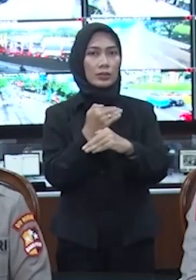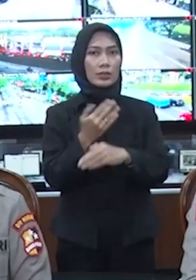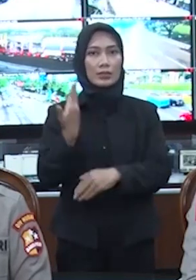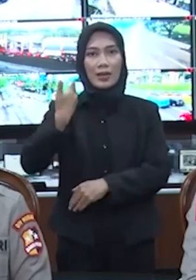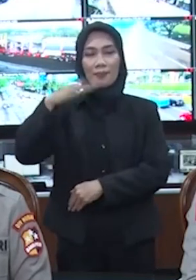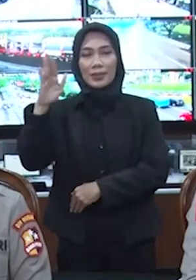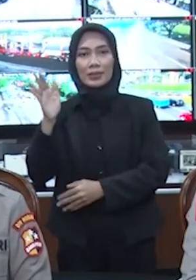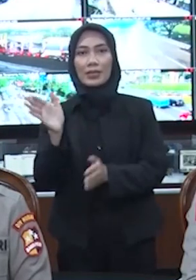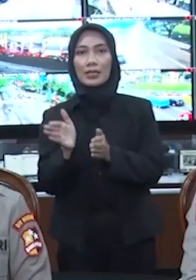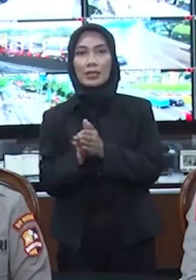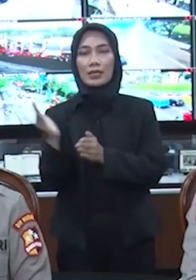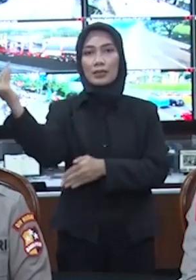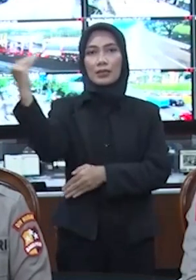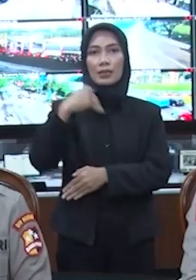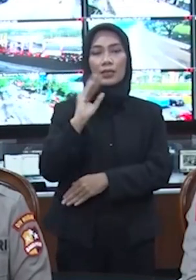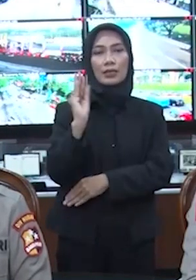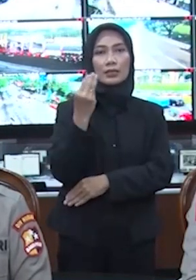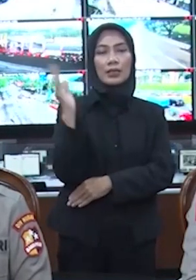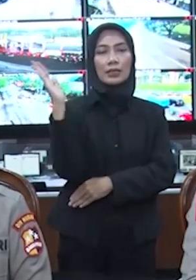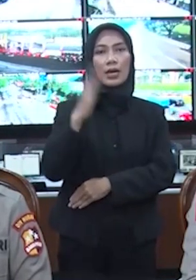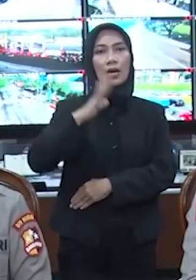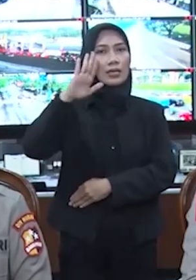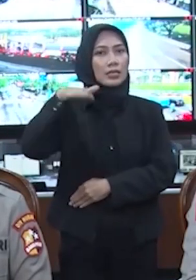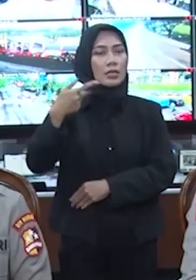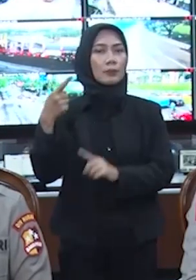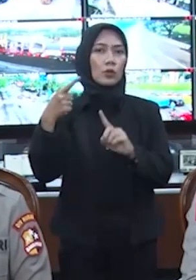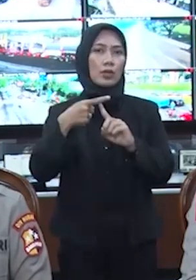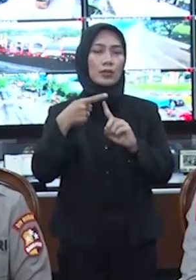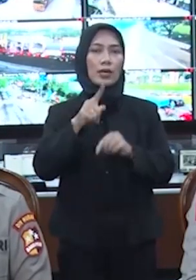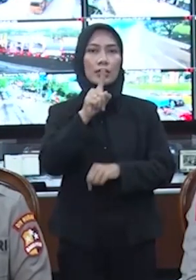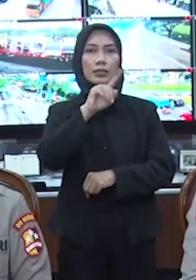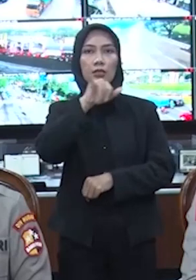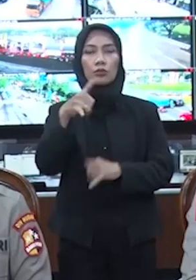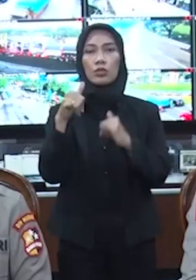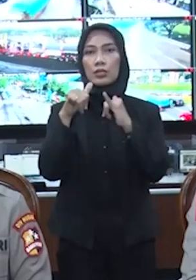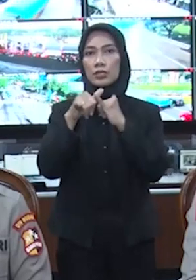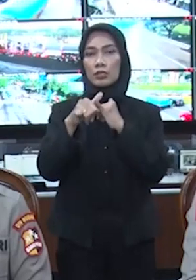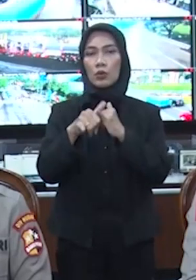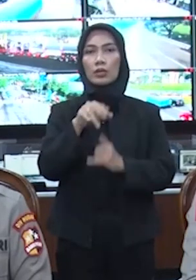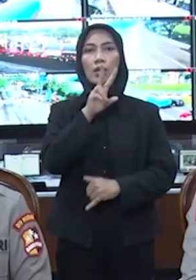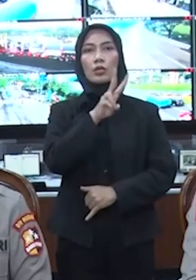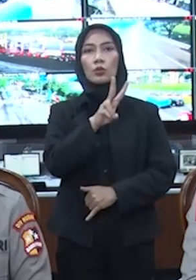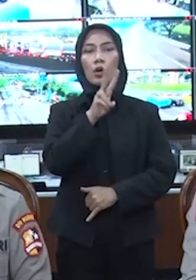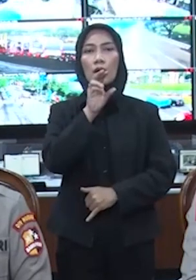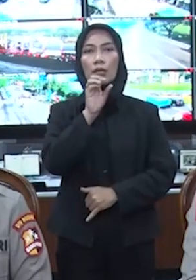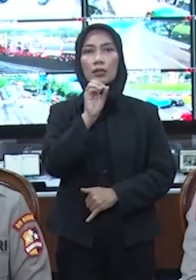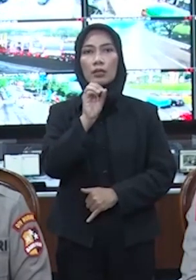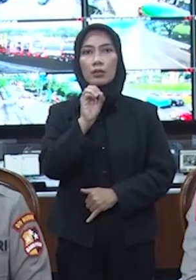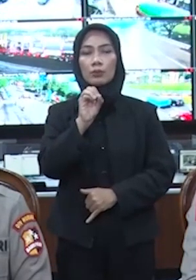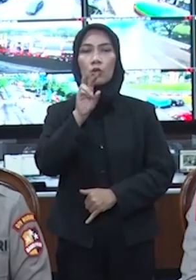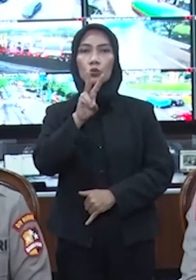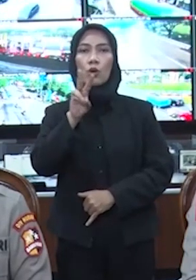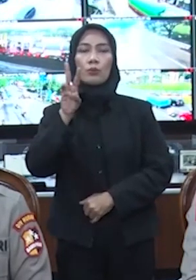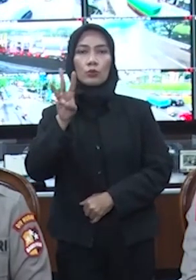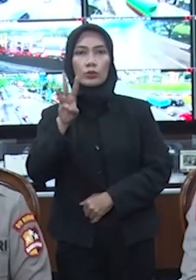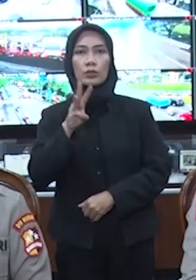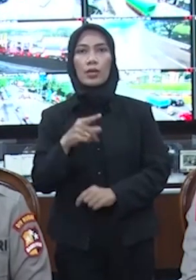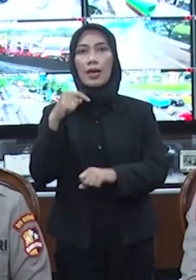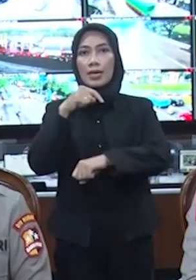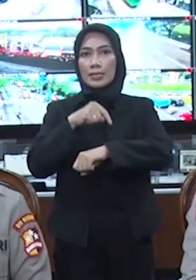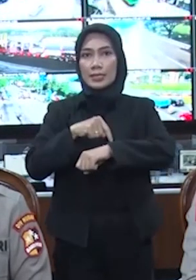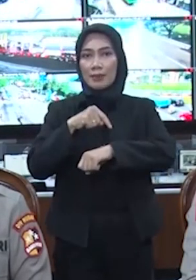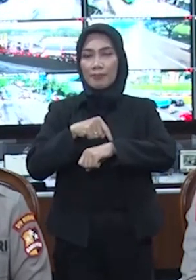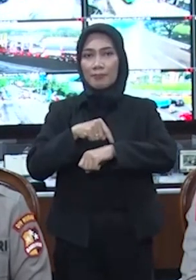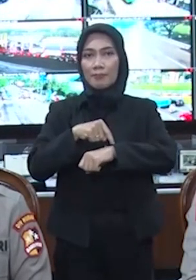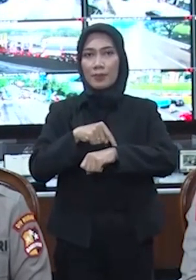masuk Jakarta pada hari Sabtu tanggal 1 Januari 2023 pukul